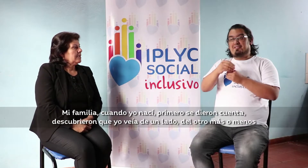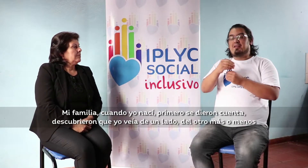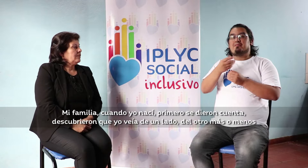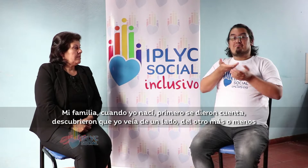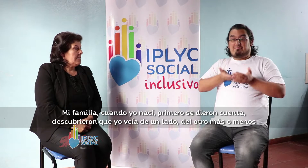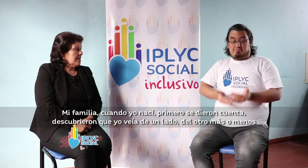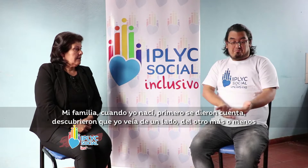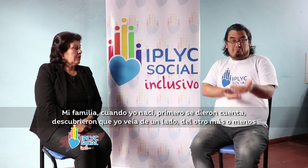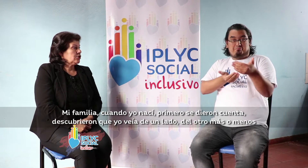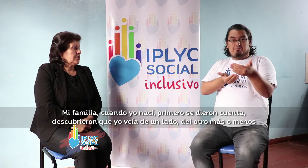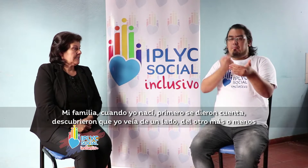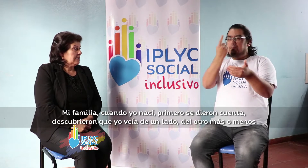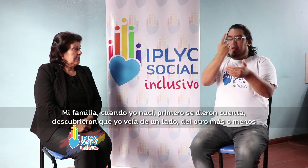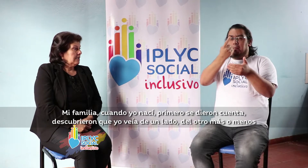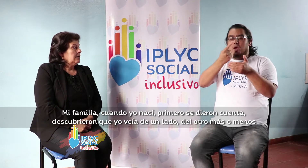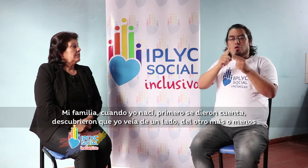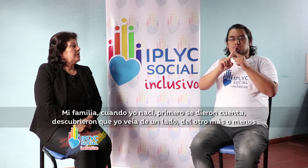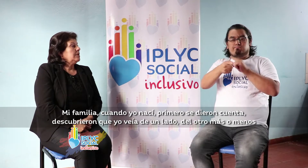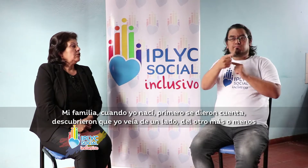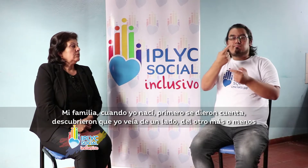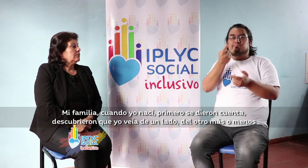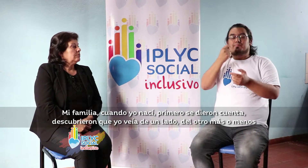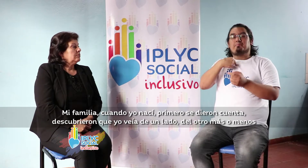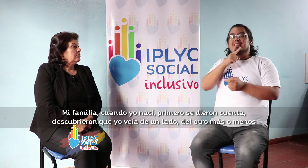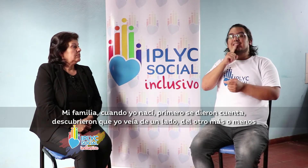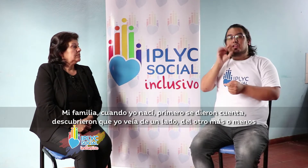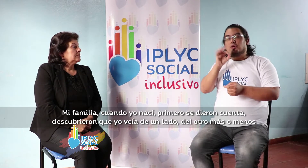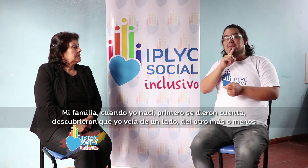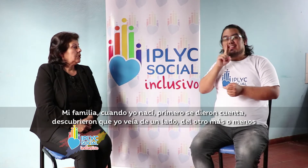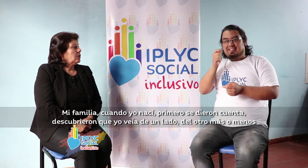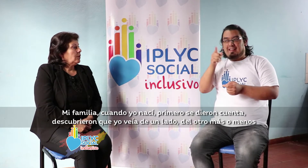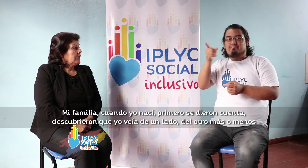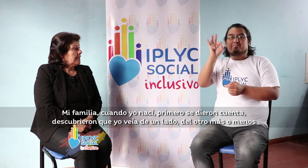Mi familia, cuando yo nací, primero se dieron cuenta,